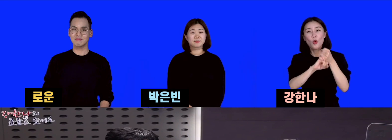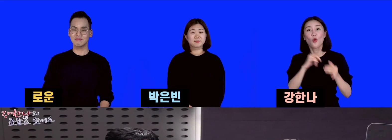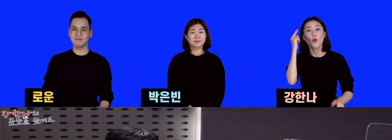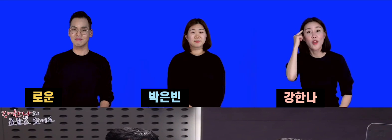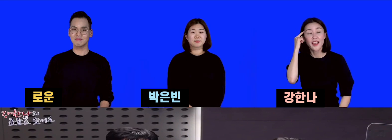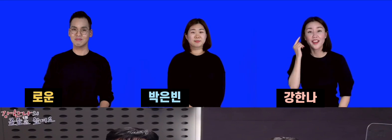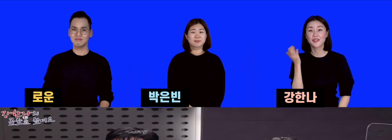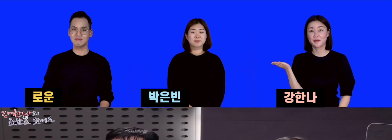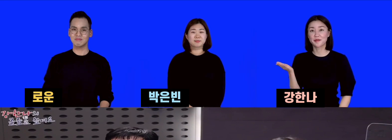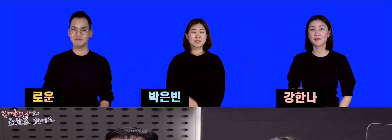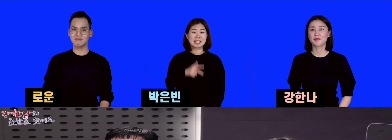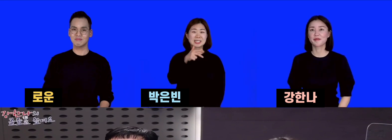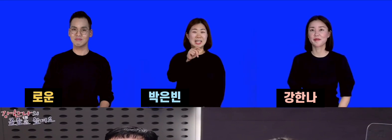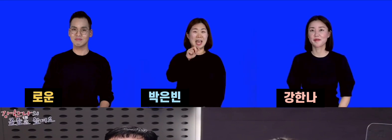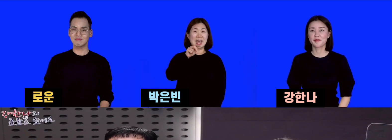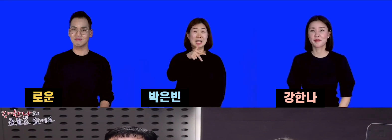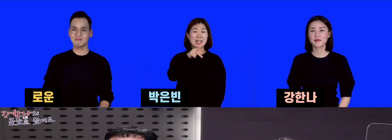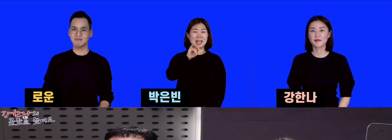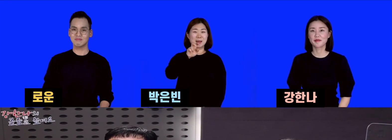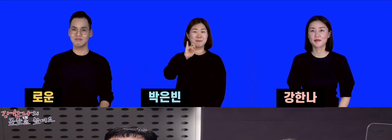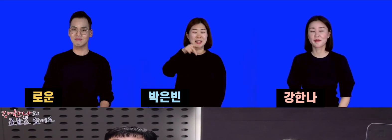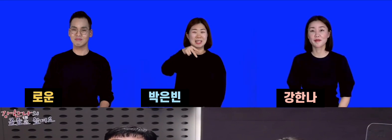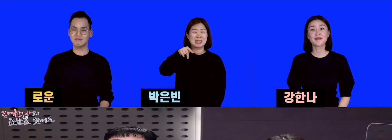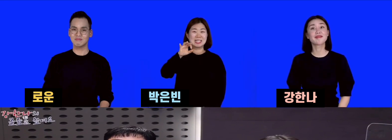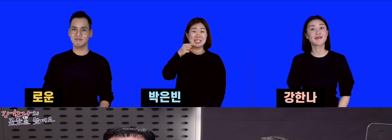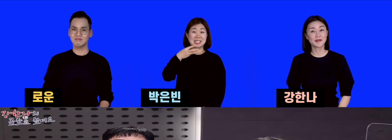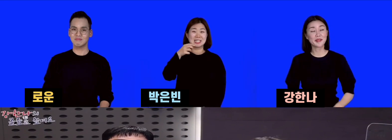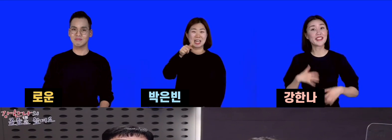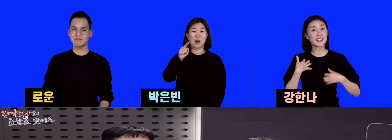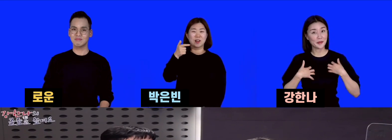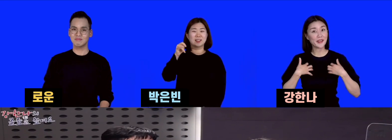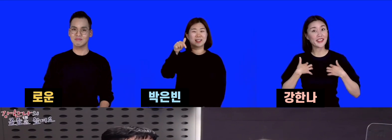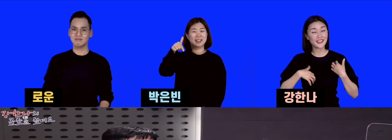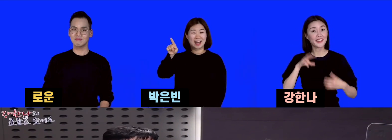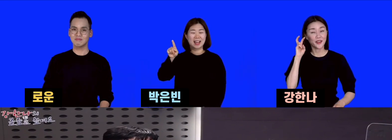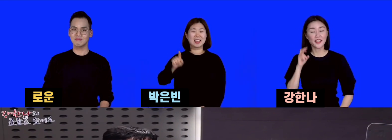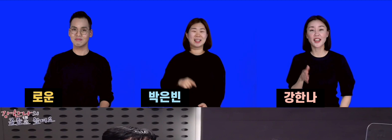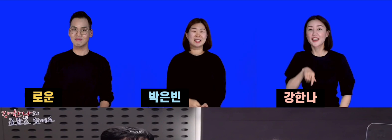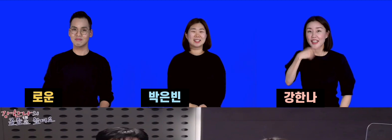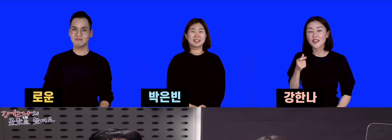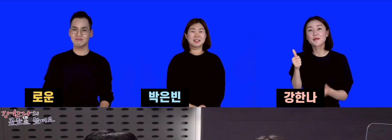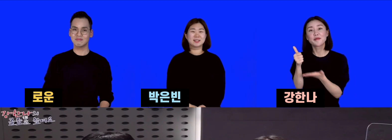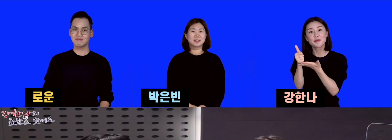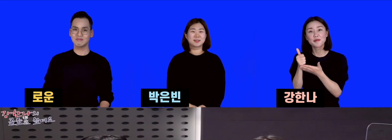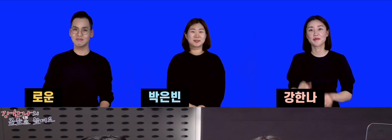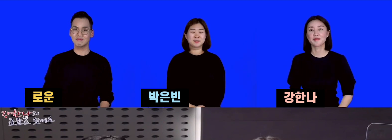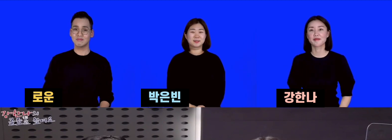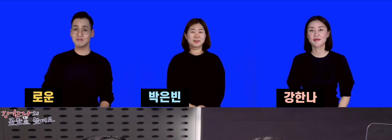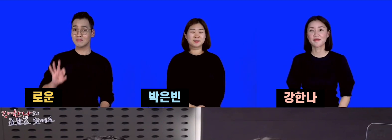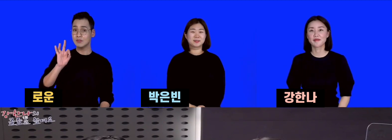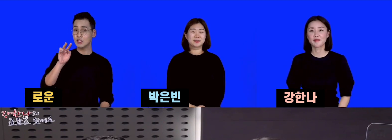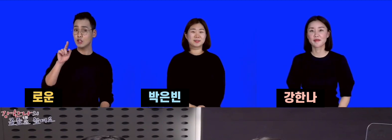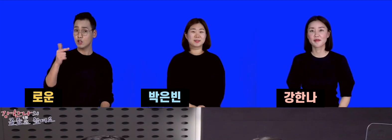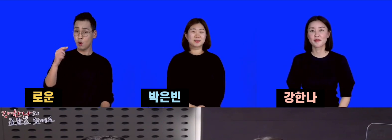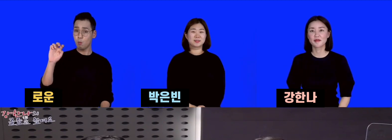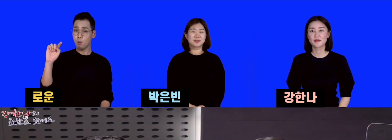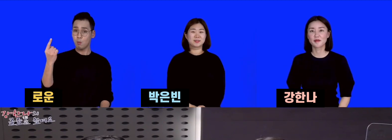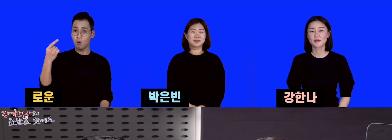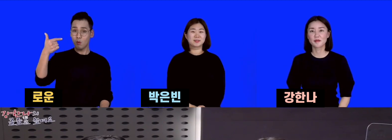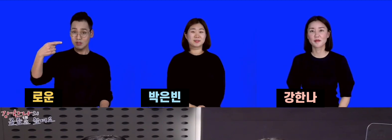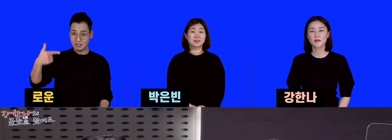먼저 박은빈씨 재밌을 거니까 재밌을 거니까 다음은 로은씨 연모는